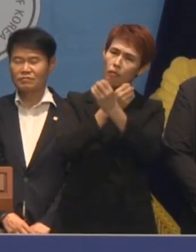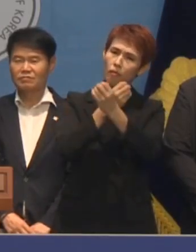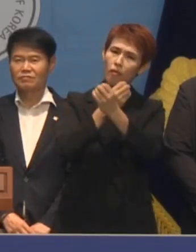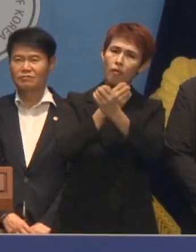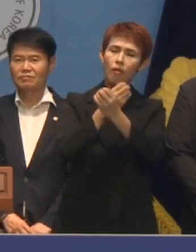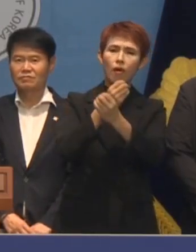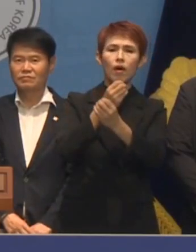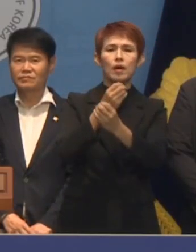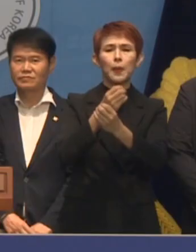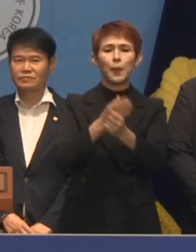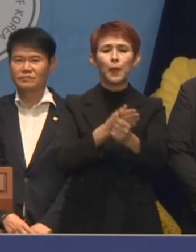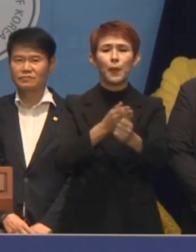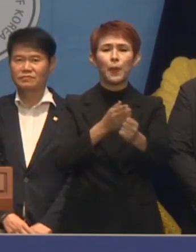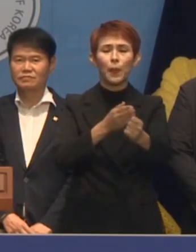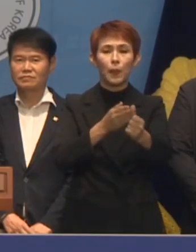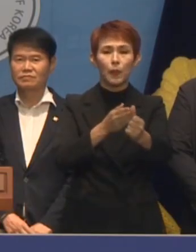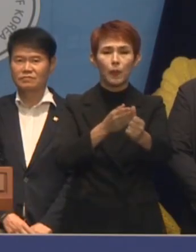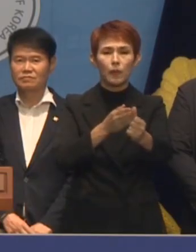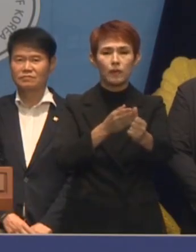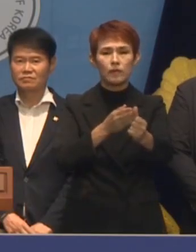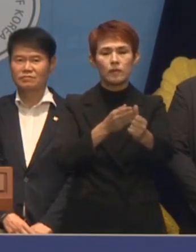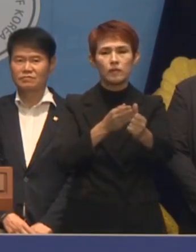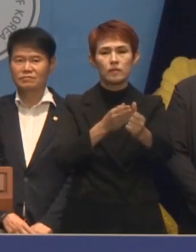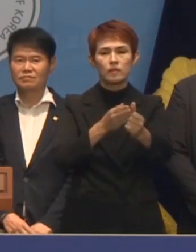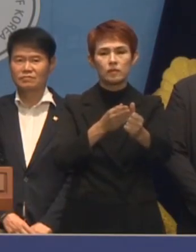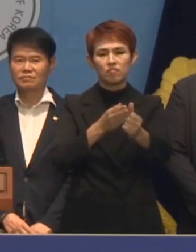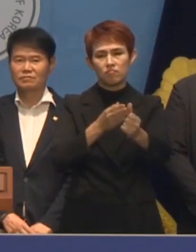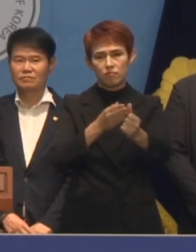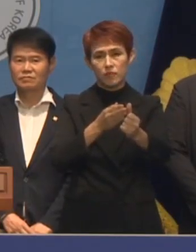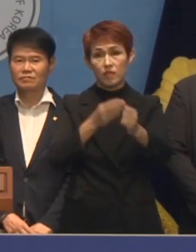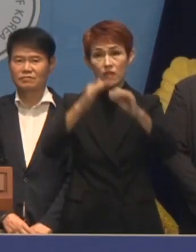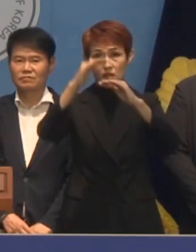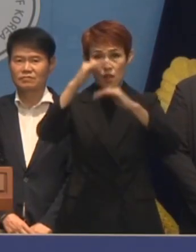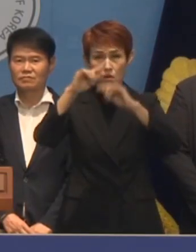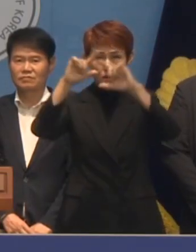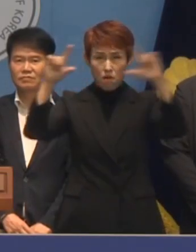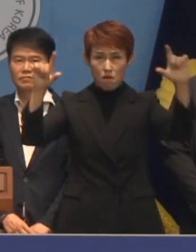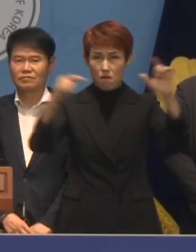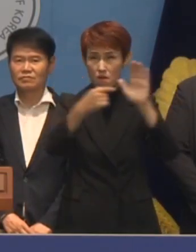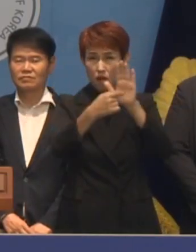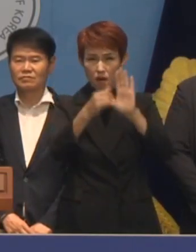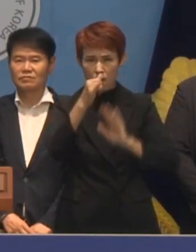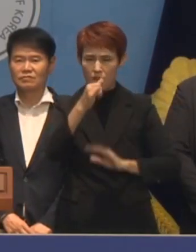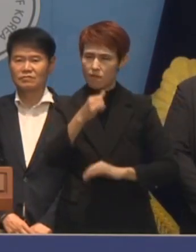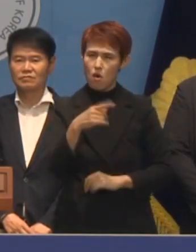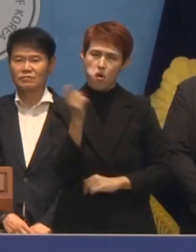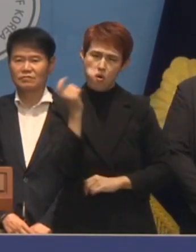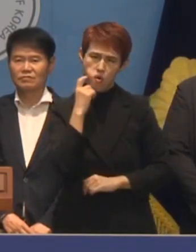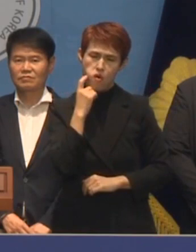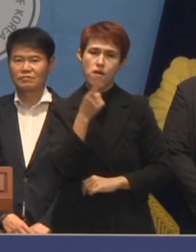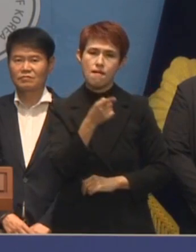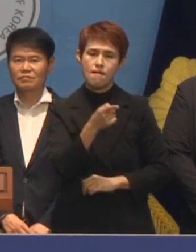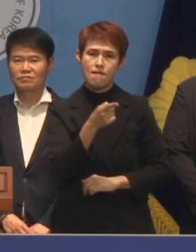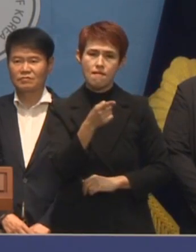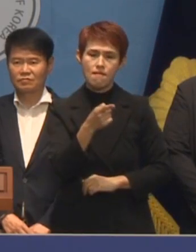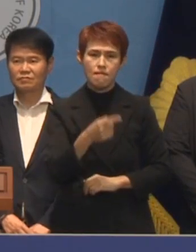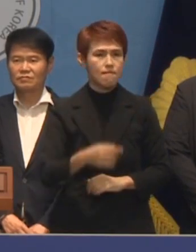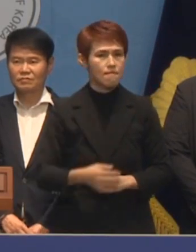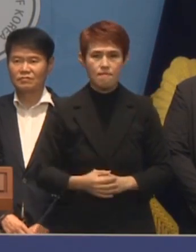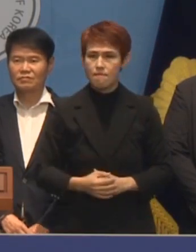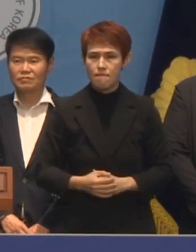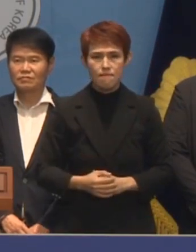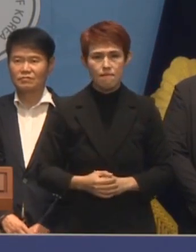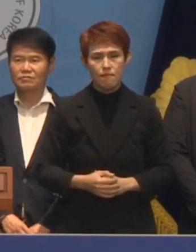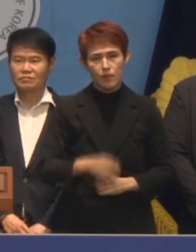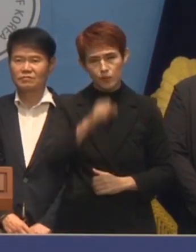오해하고 국민들의 인식을 오도할 수 있는 그는 지나친 거짓 선동에 이렇게 매몰하고 있는 민주당의 모습은